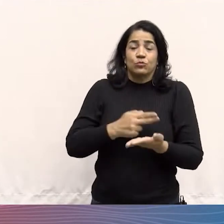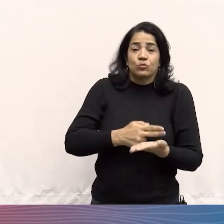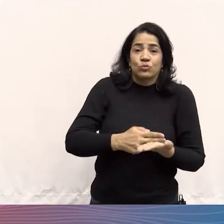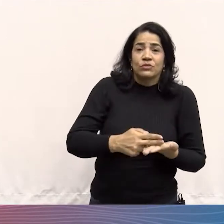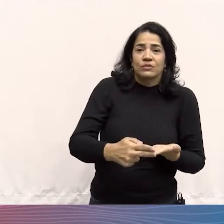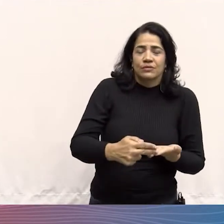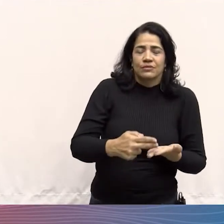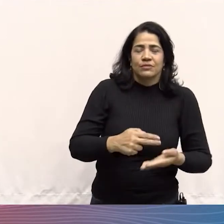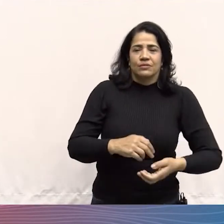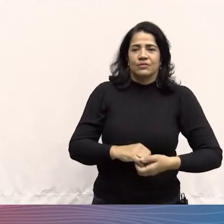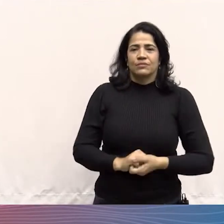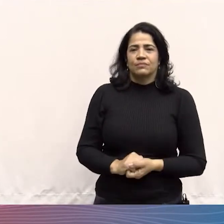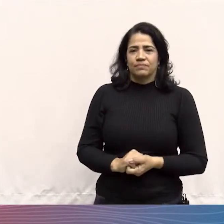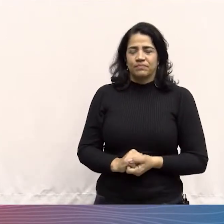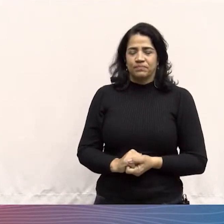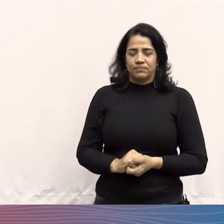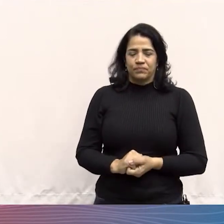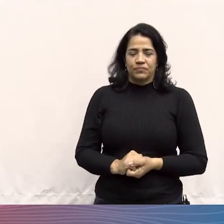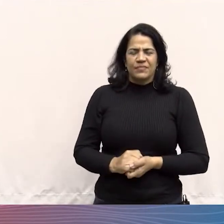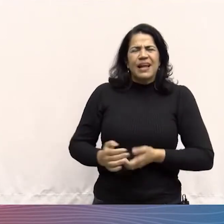Eva, o Senhor